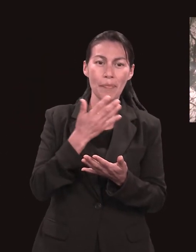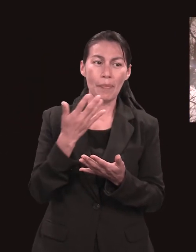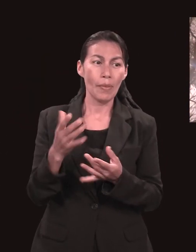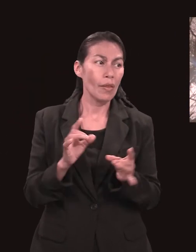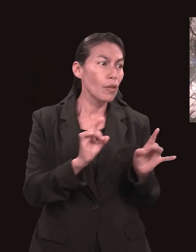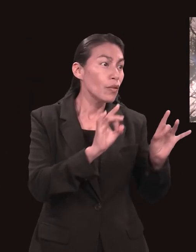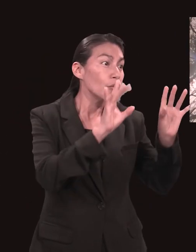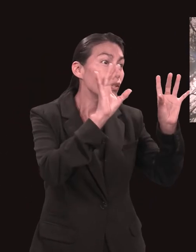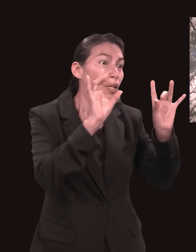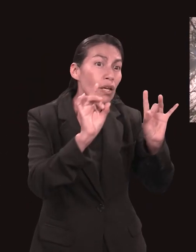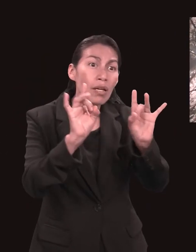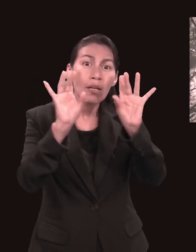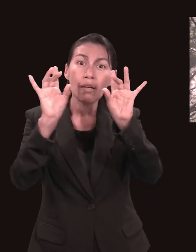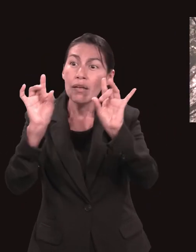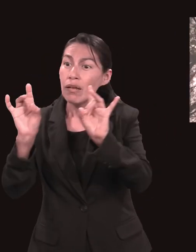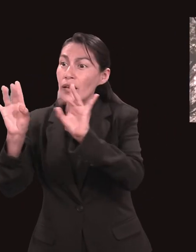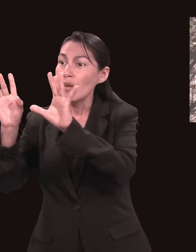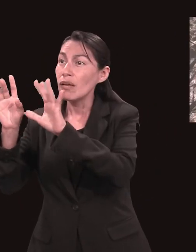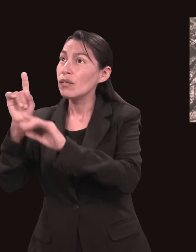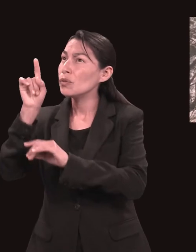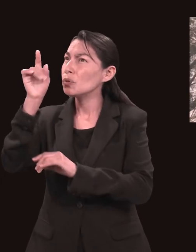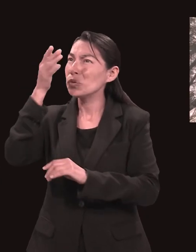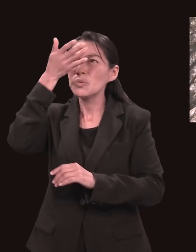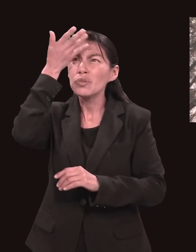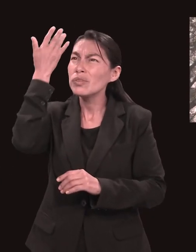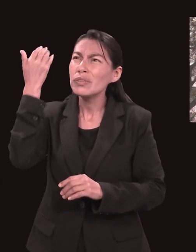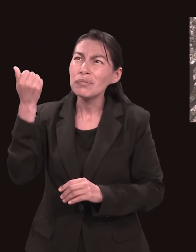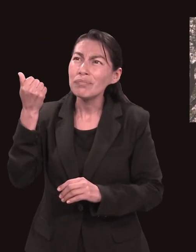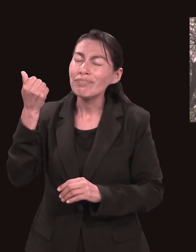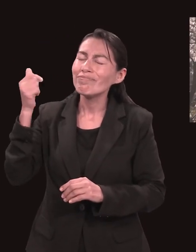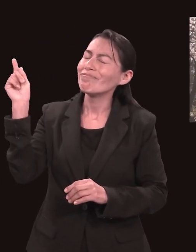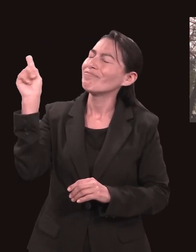no hay nada de wilson